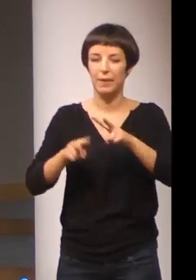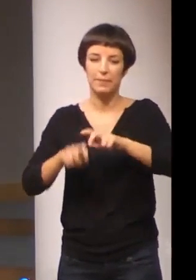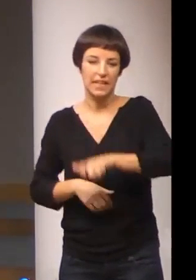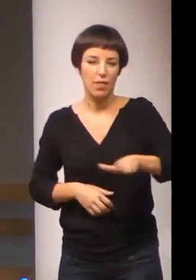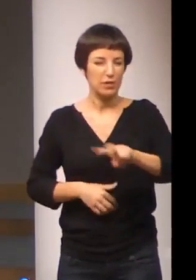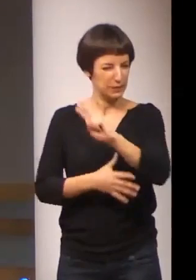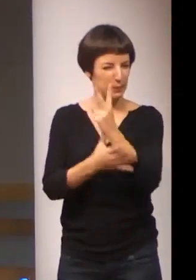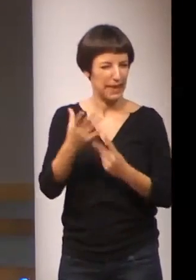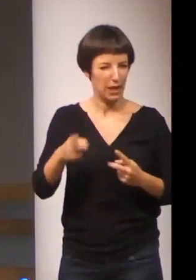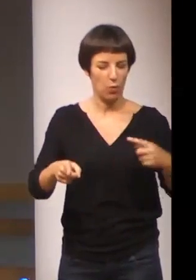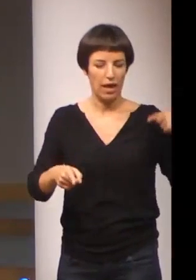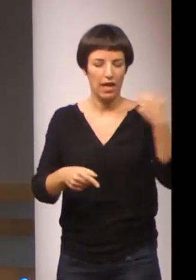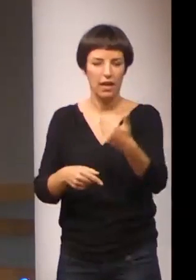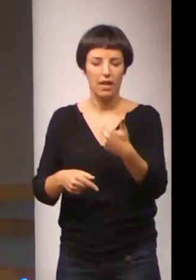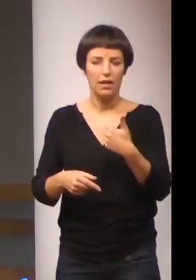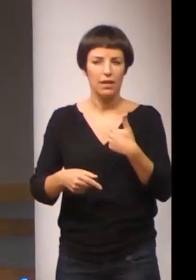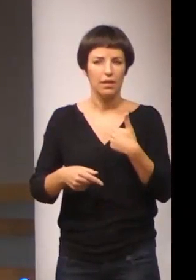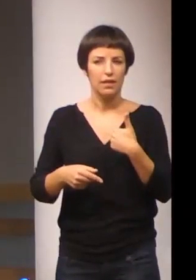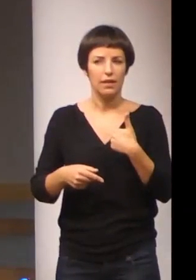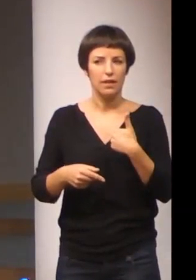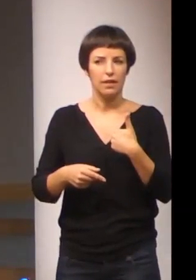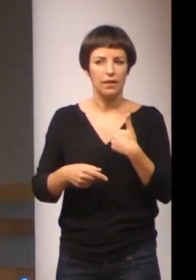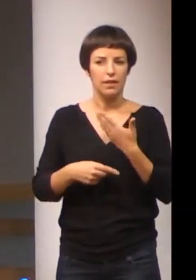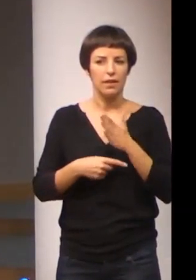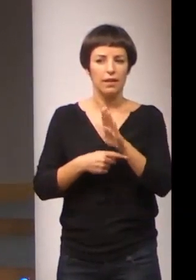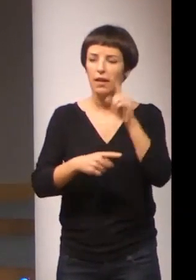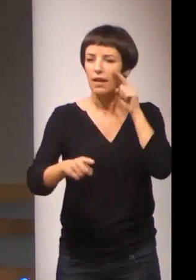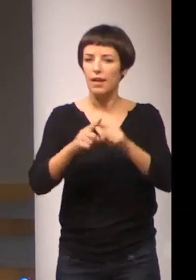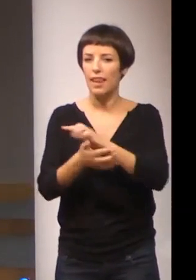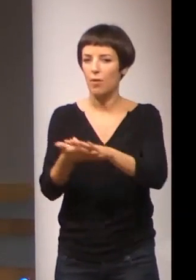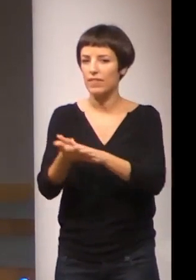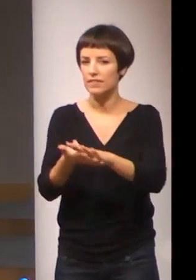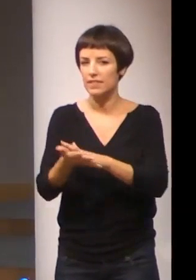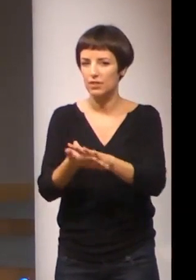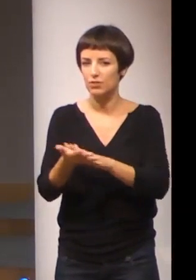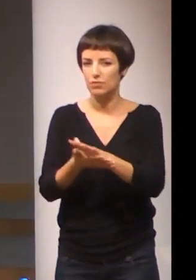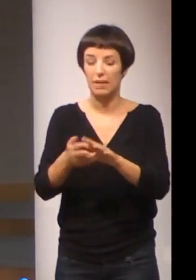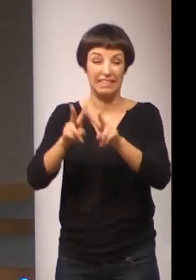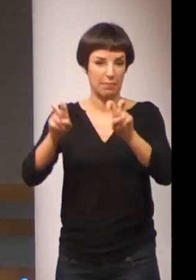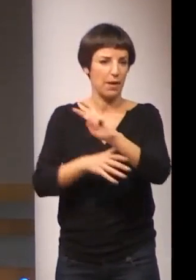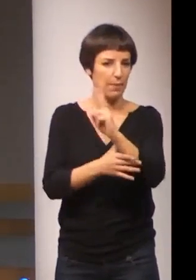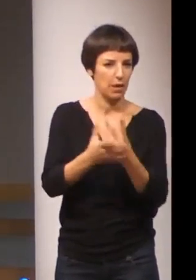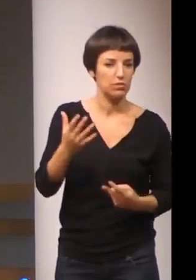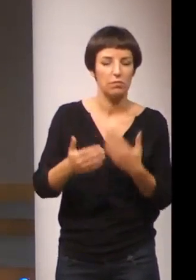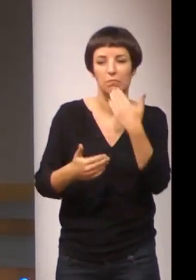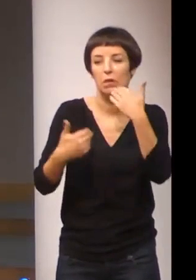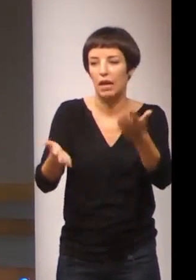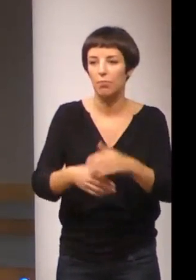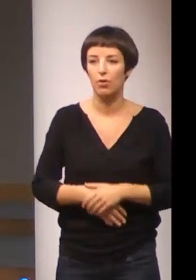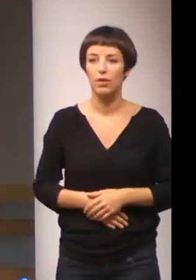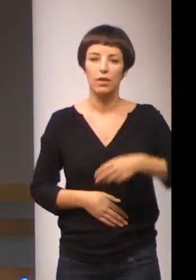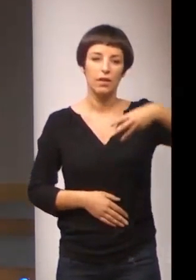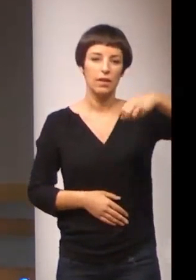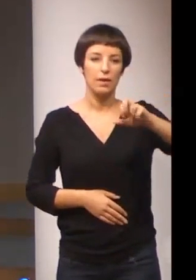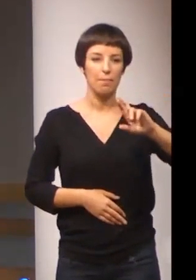bilingüismo están planteando también para la lengua de signos, para el tema del bilingüismo. Por ejemplo, Marsha